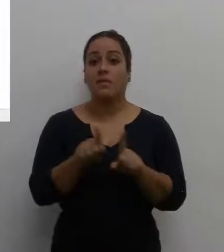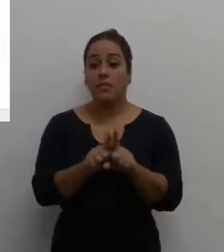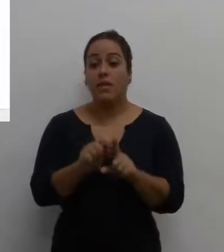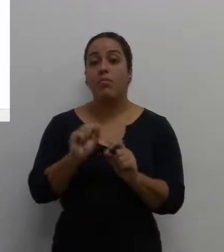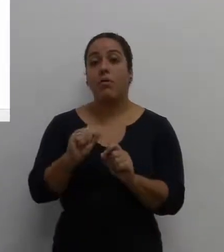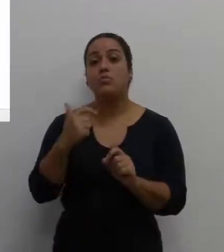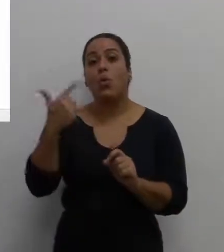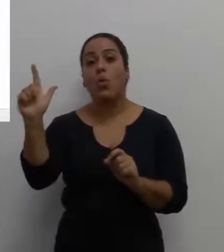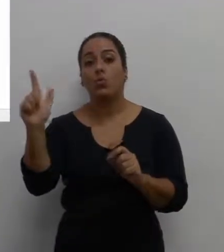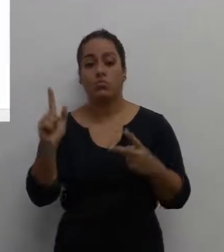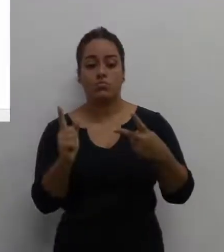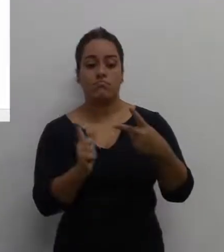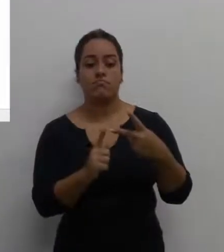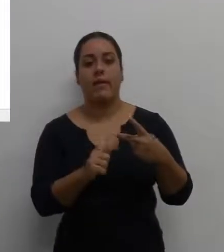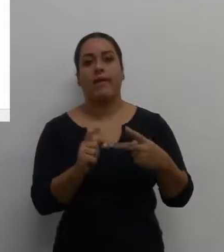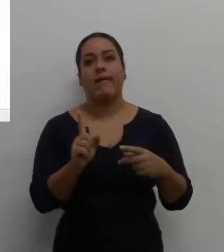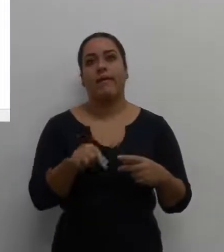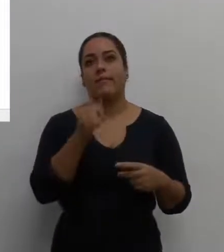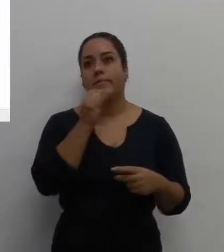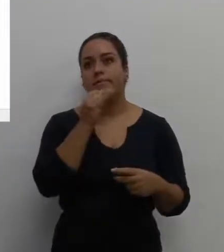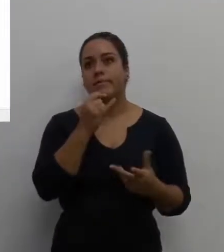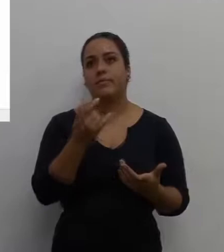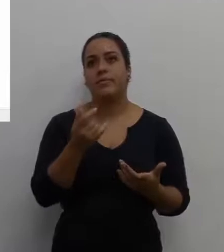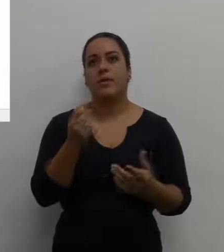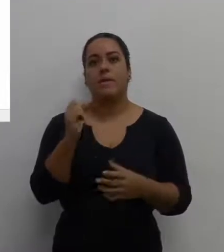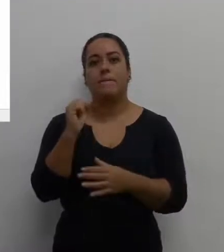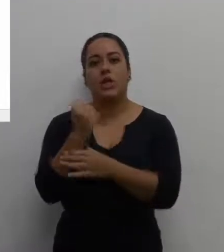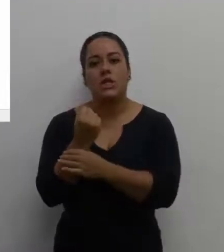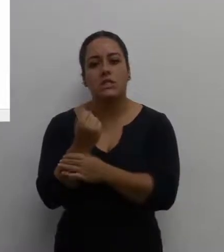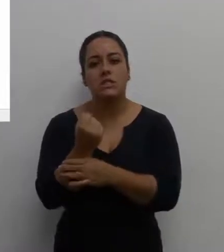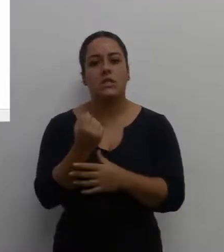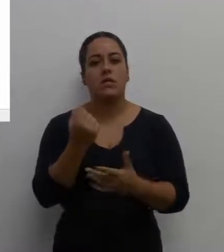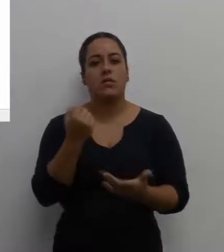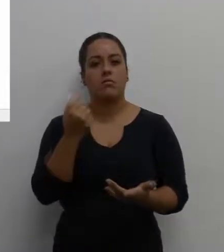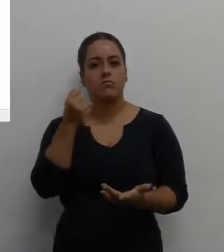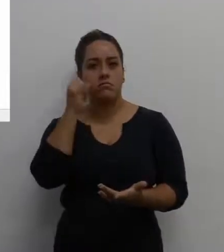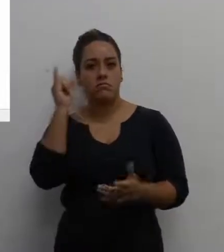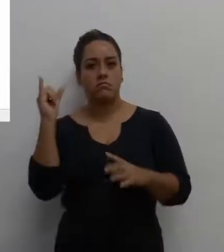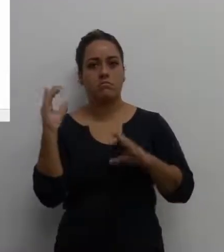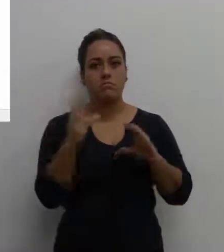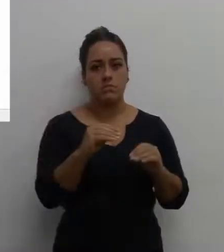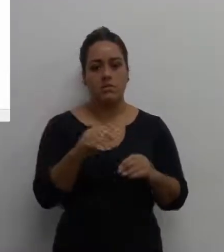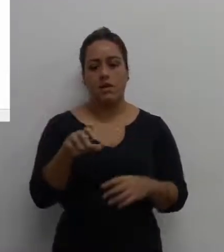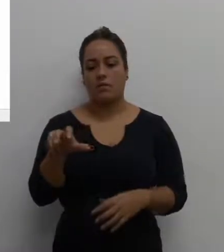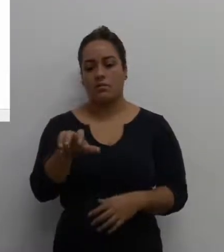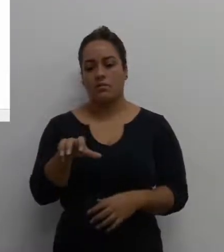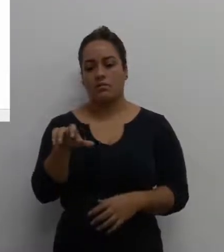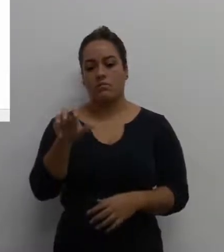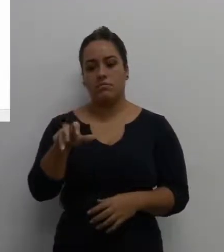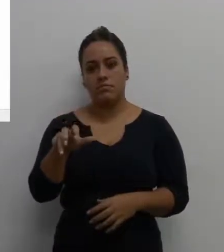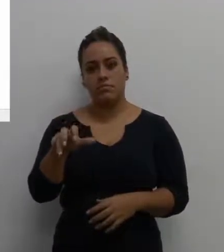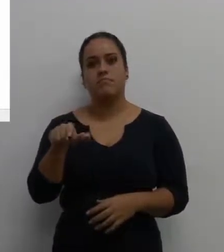Eu também posso aplicar essas questões envolvendo proteção aqui, ó. Botão direito aqui embaixo,